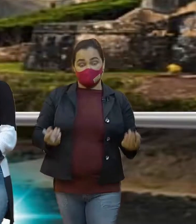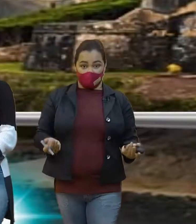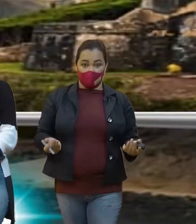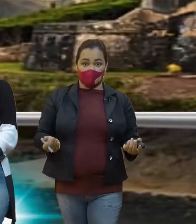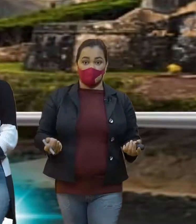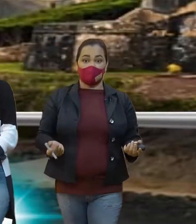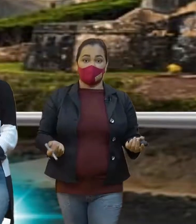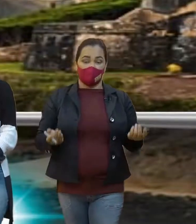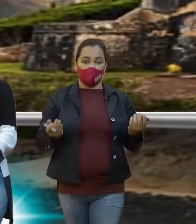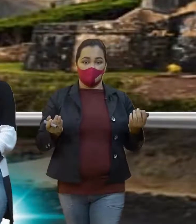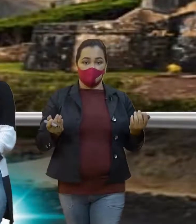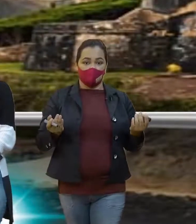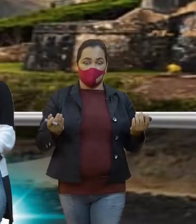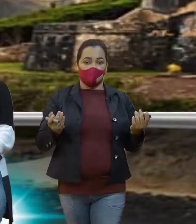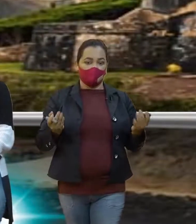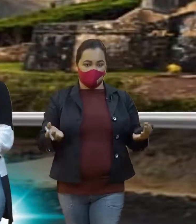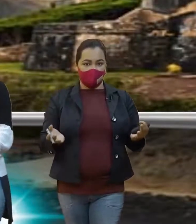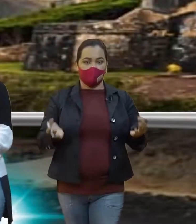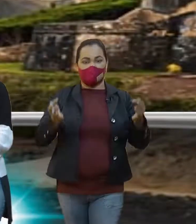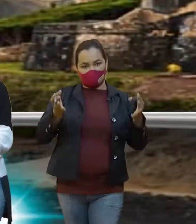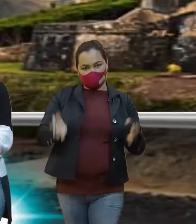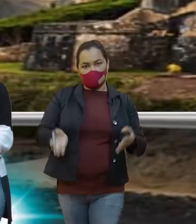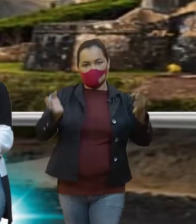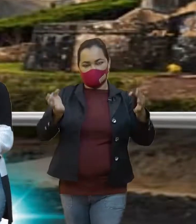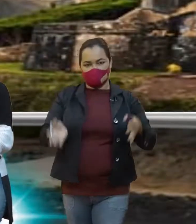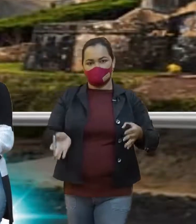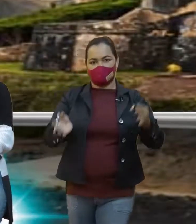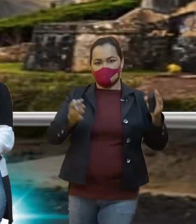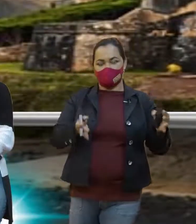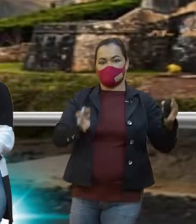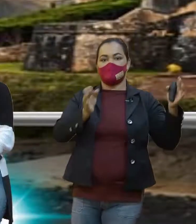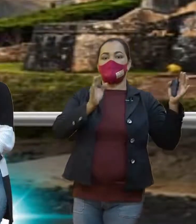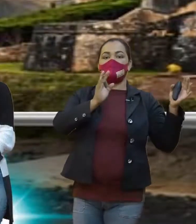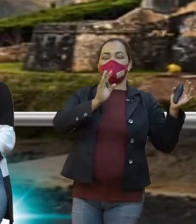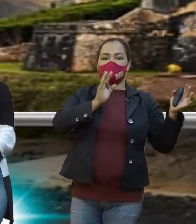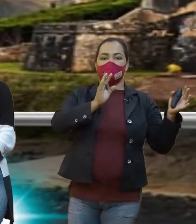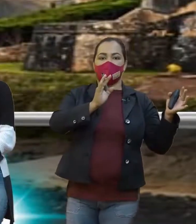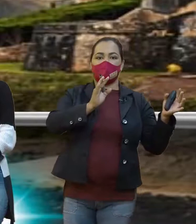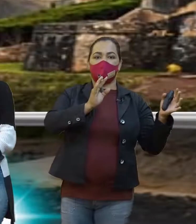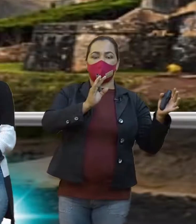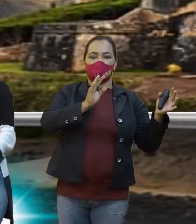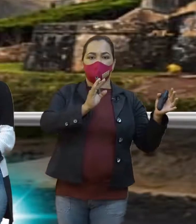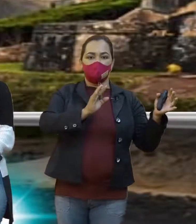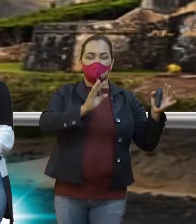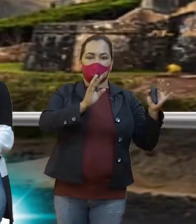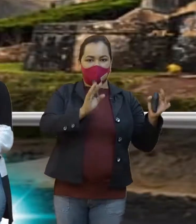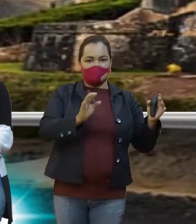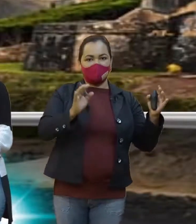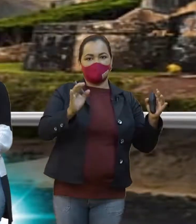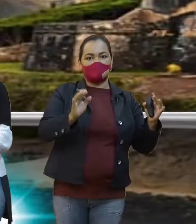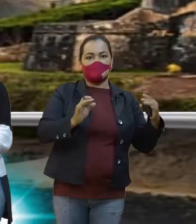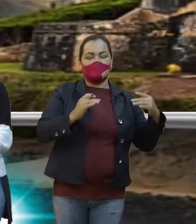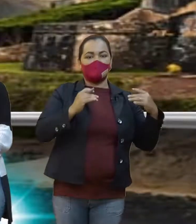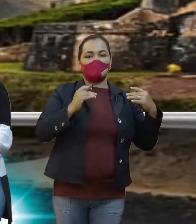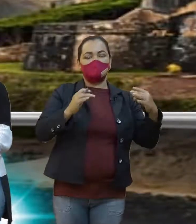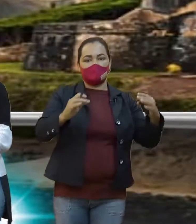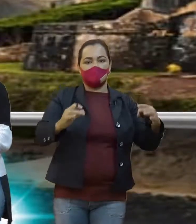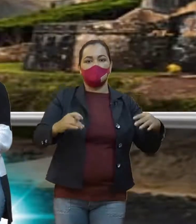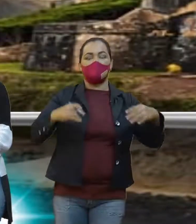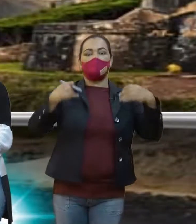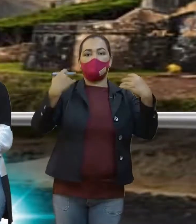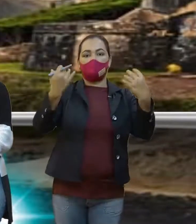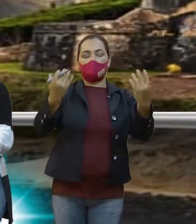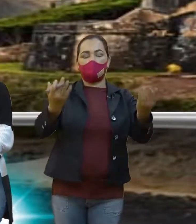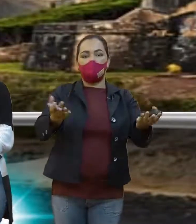partir de então, o Porto Rico passou a fazer parte dos países que